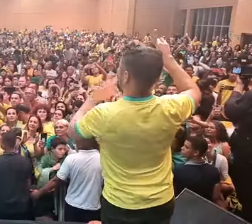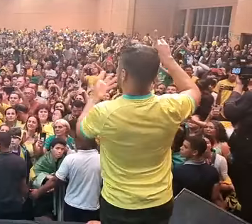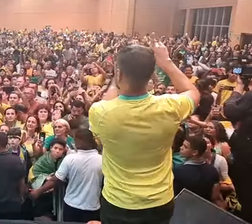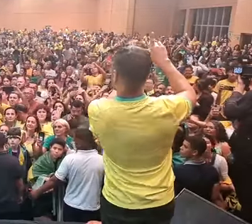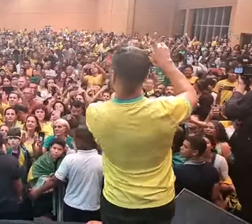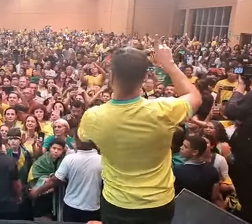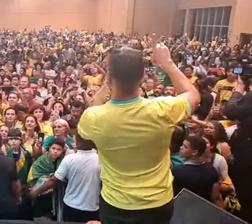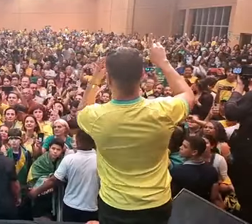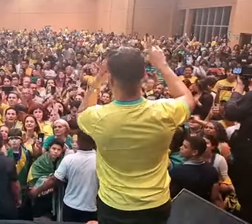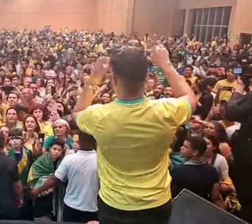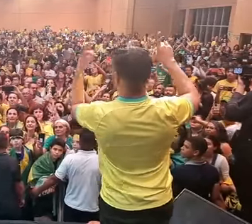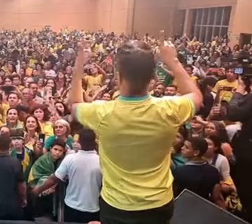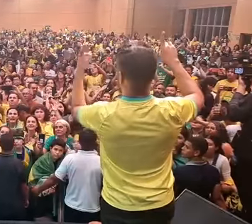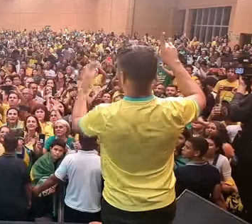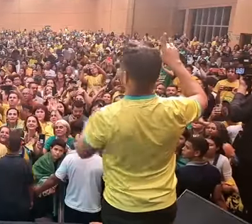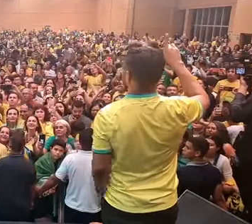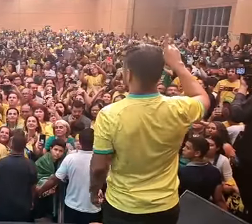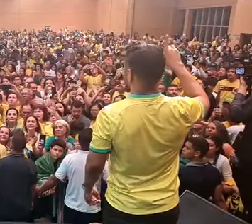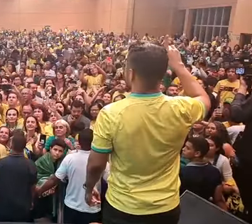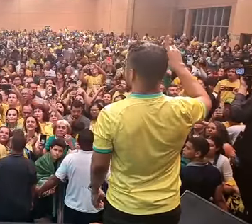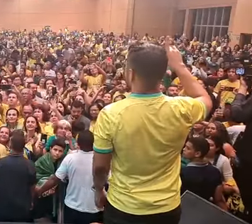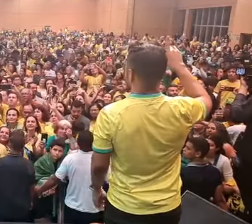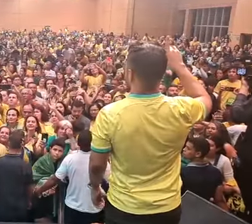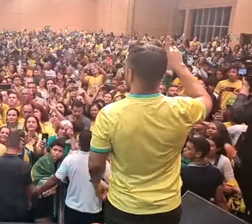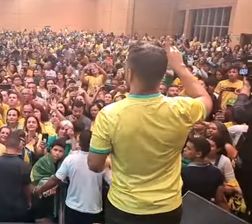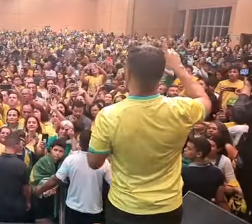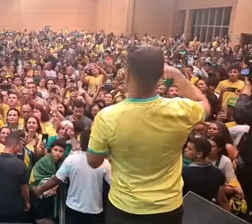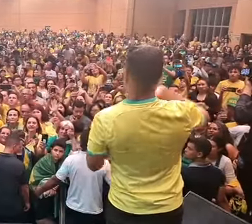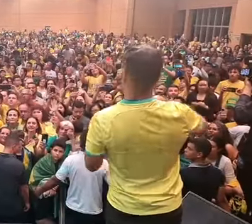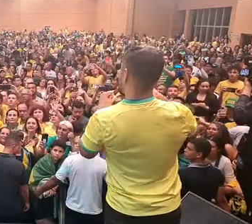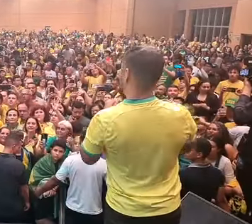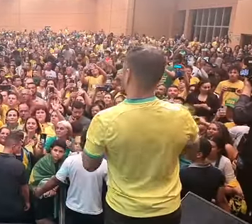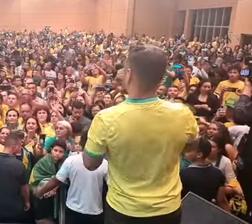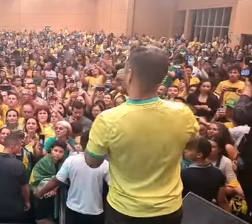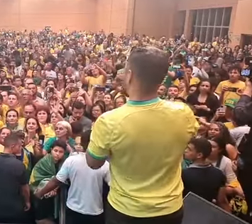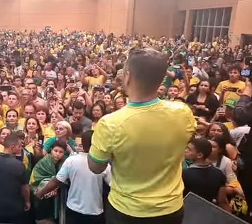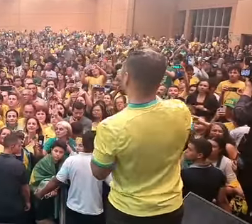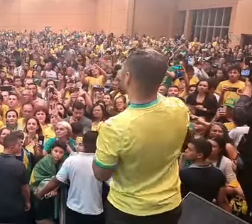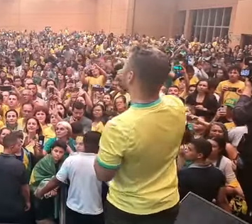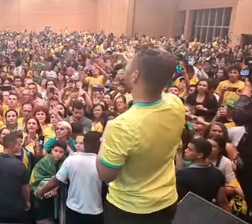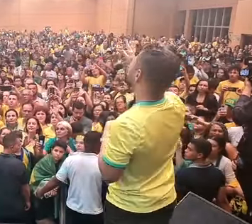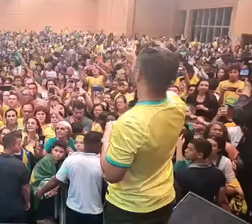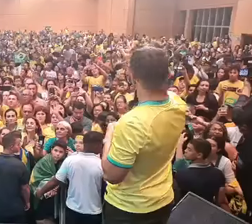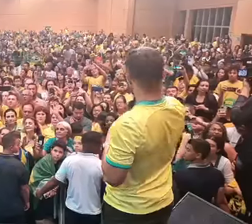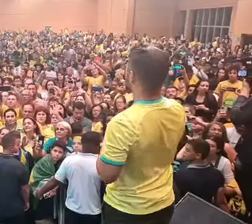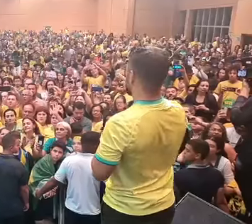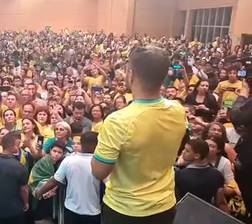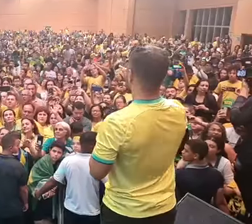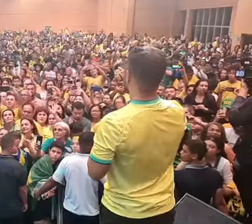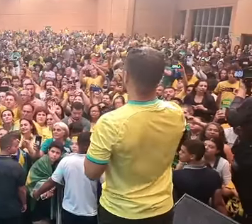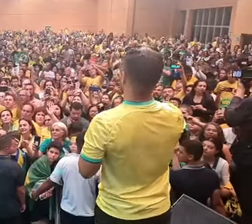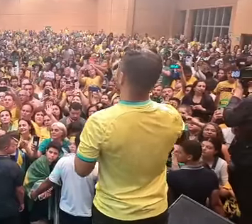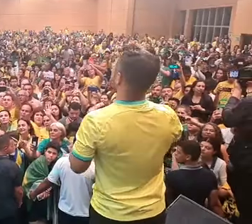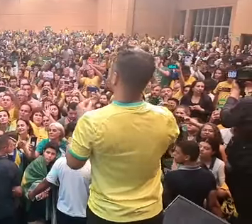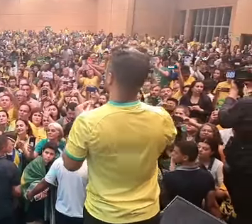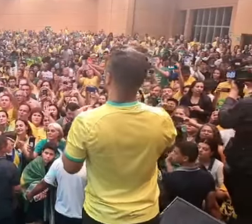coragem e sabedoria para que a gente possa lá na frente, bem lá na frente,